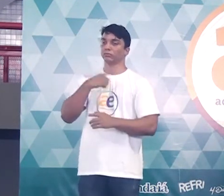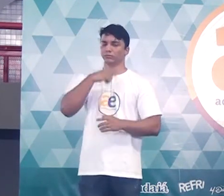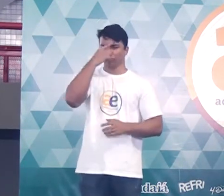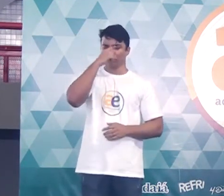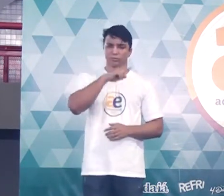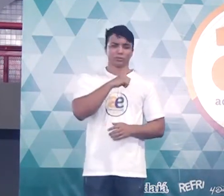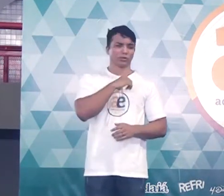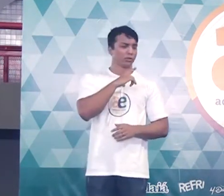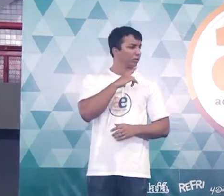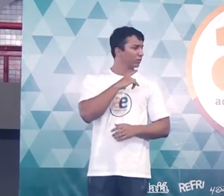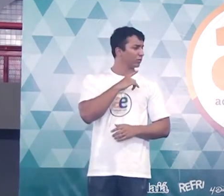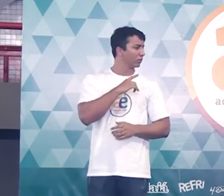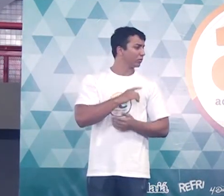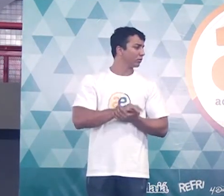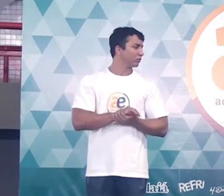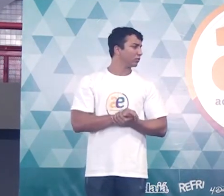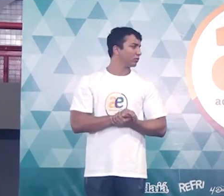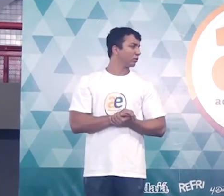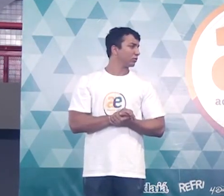vocês...